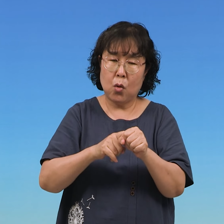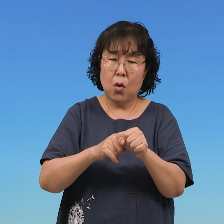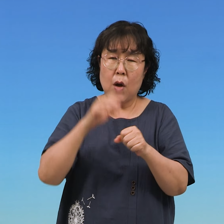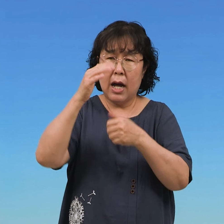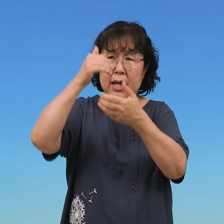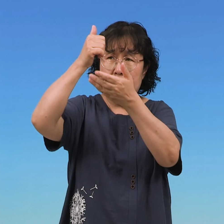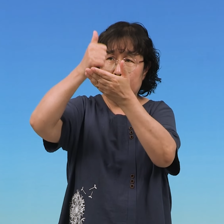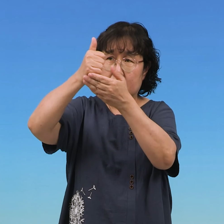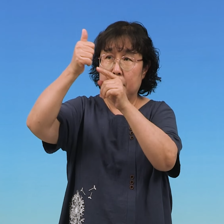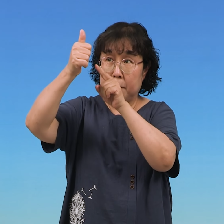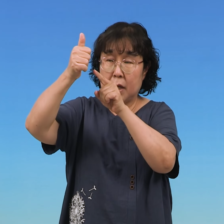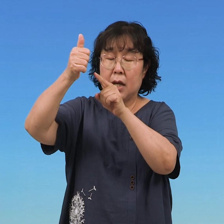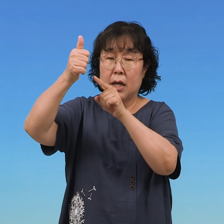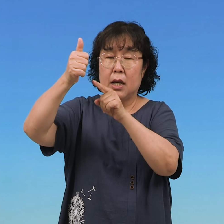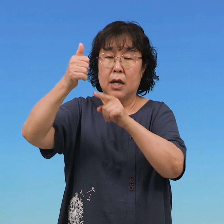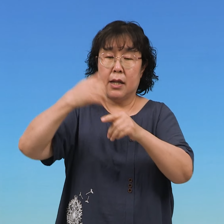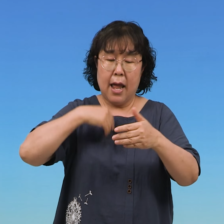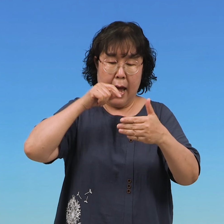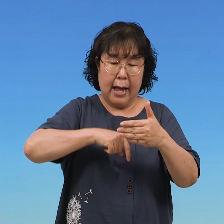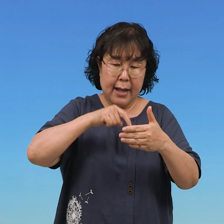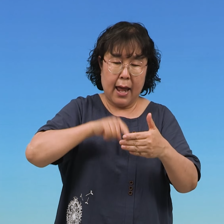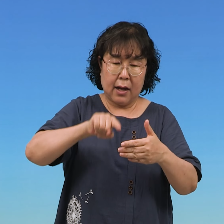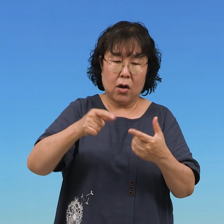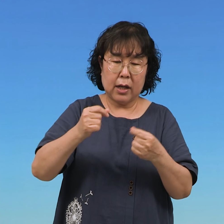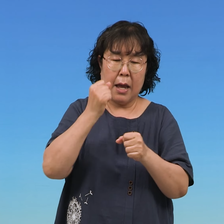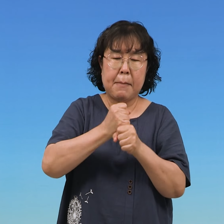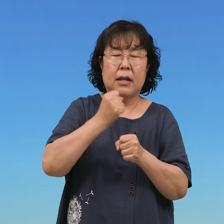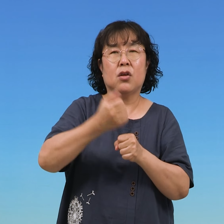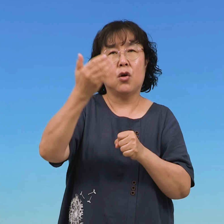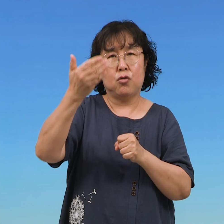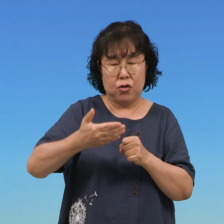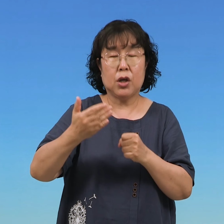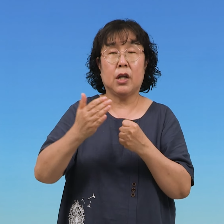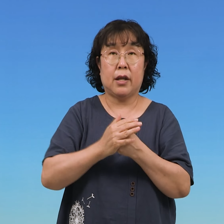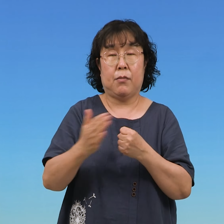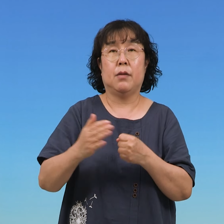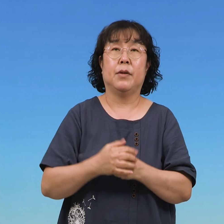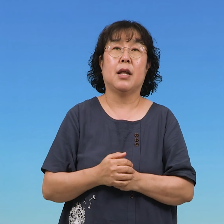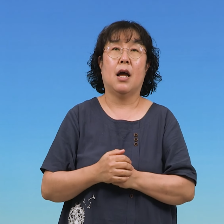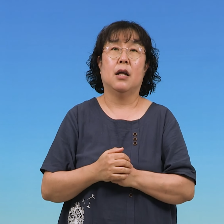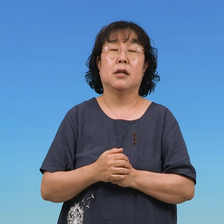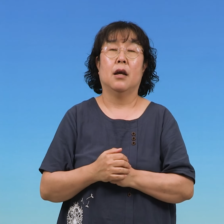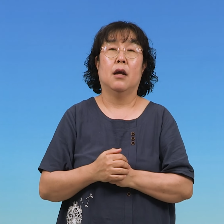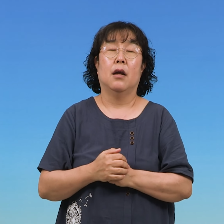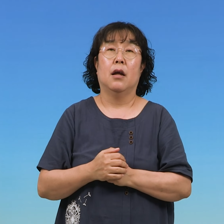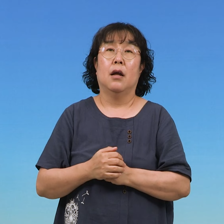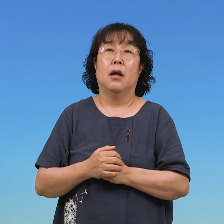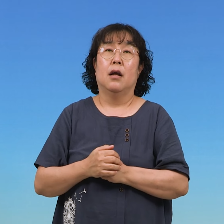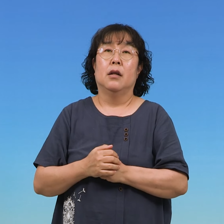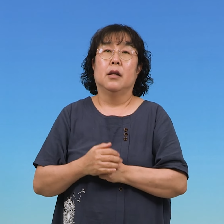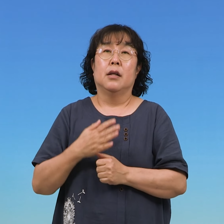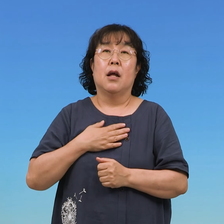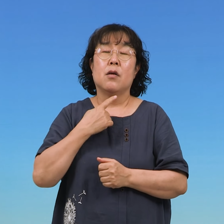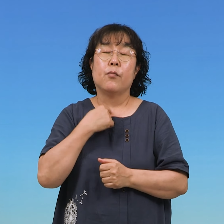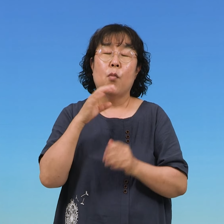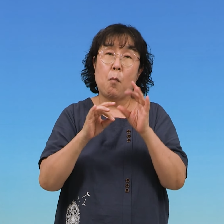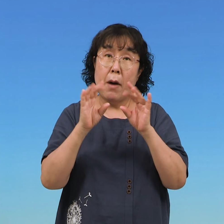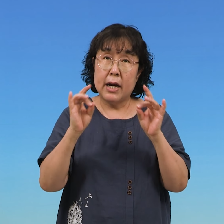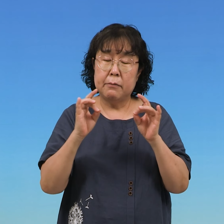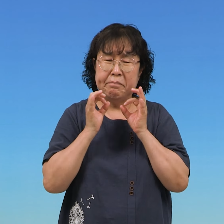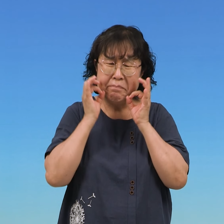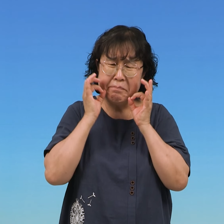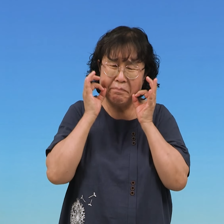있어요. 하나님이 그렇게 장치를 해 두셨어요. 이게 이제 어느 정도 고상한 목마름이냐,